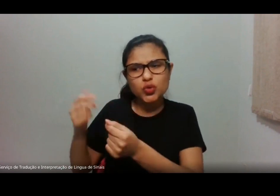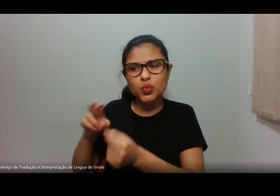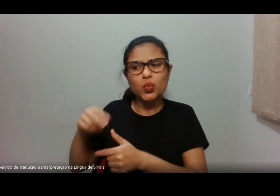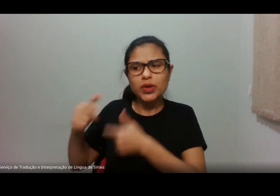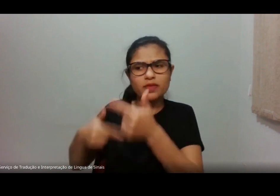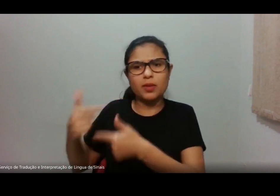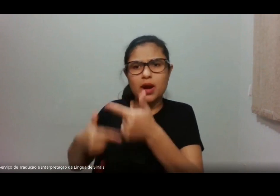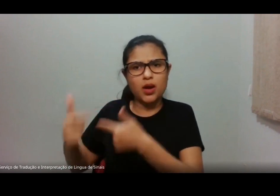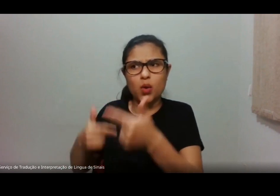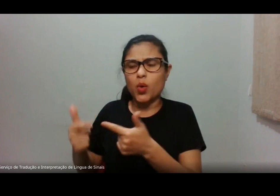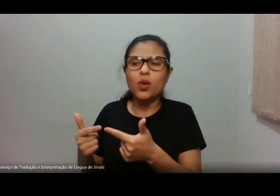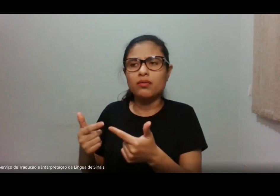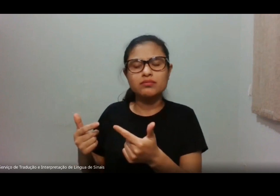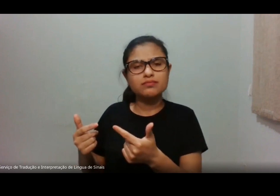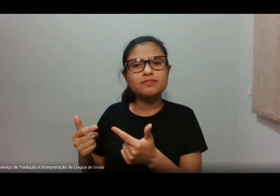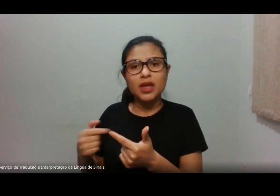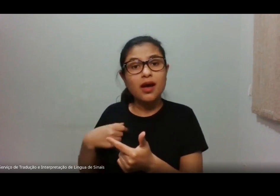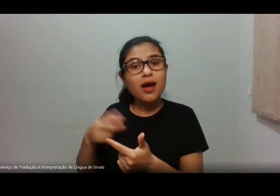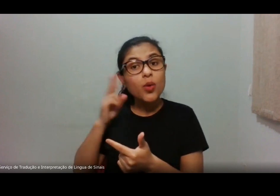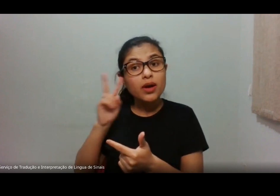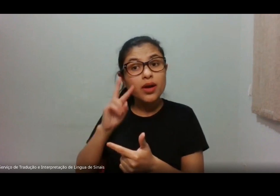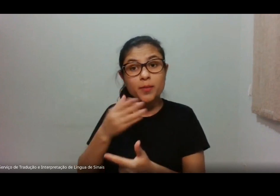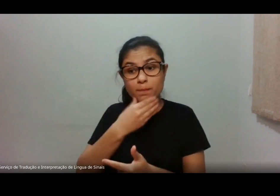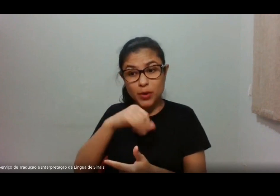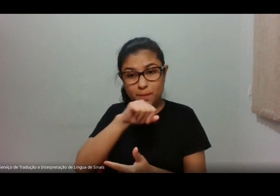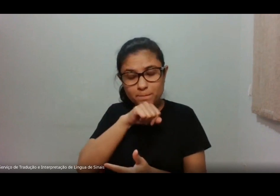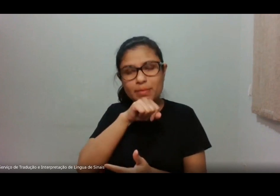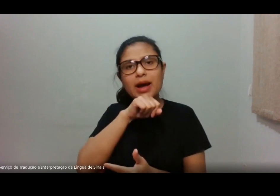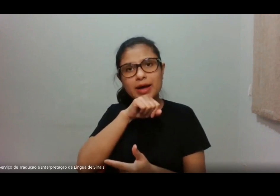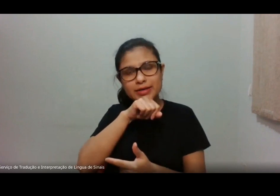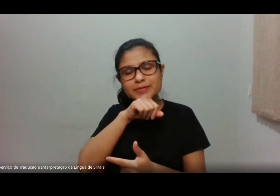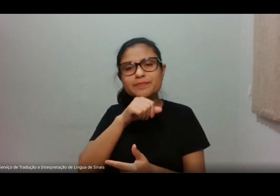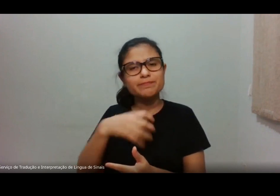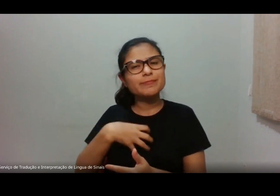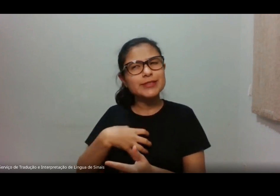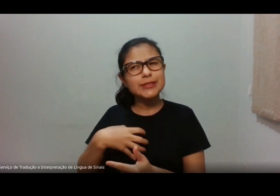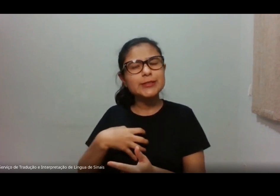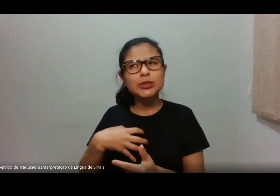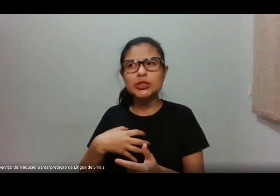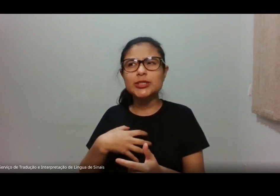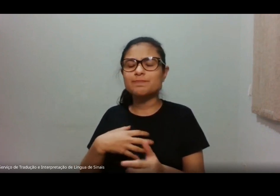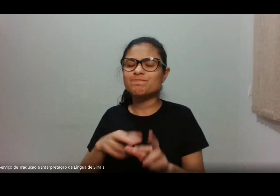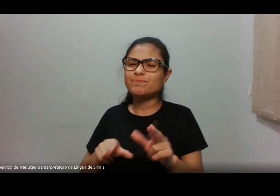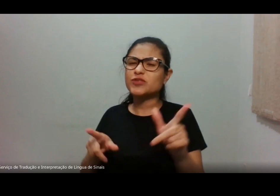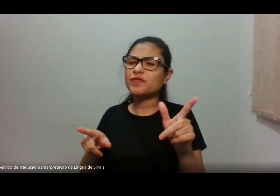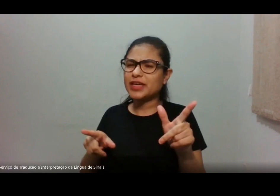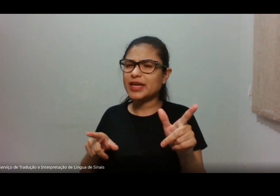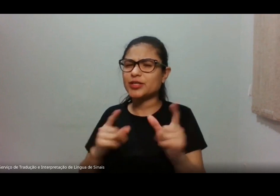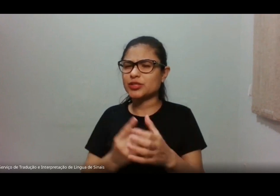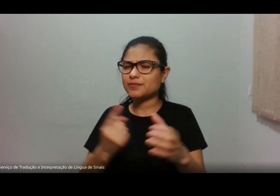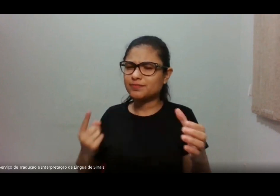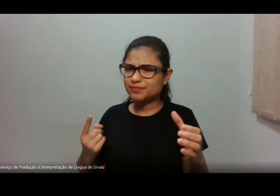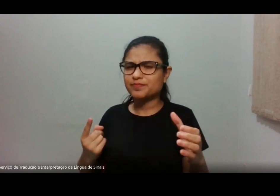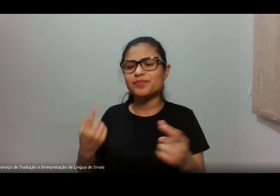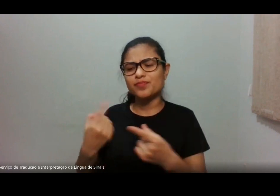trabalhou duro. Eu era um pouco como meu pai, que se sentia separado dos outros no meio em que vivia,